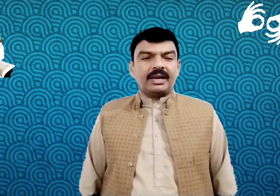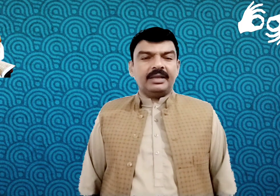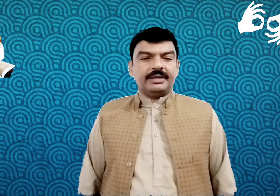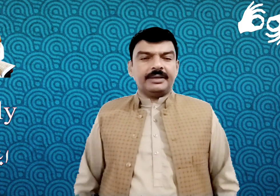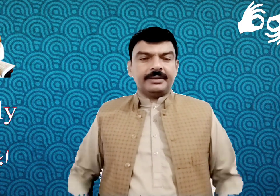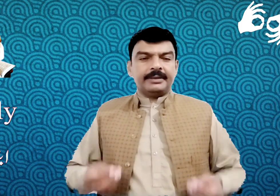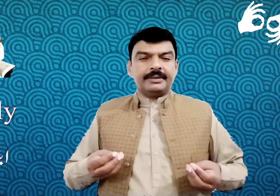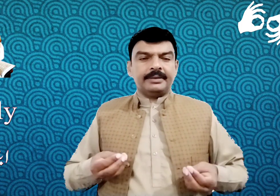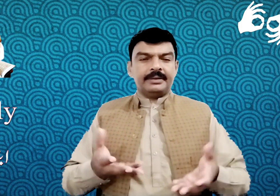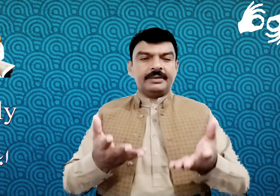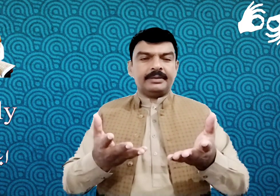अर्ली